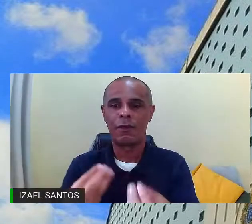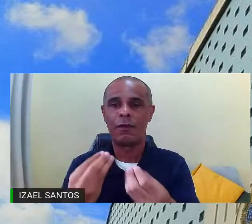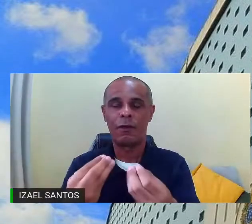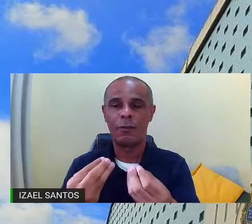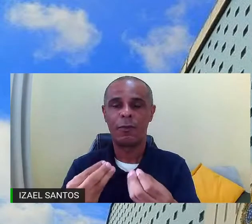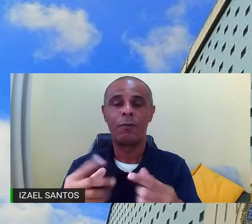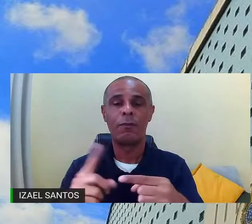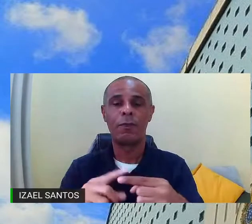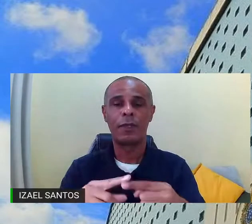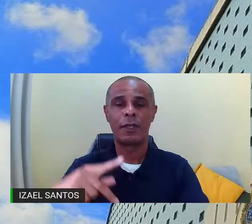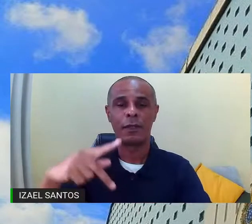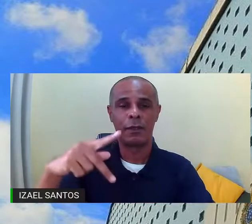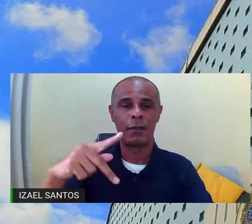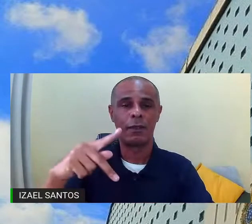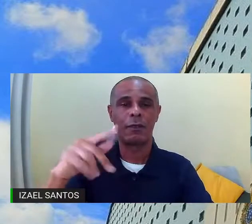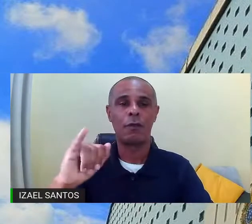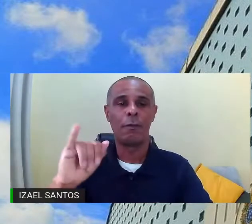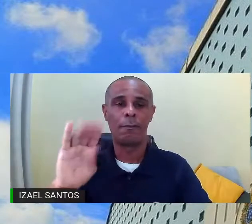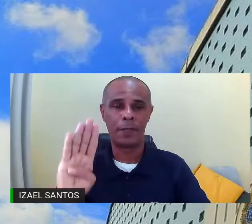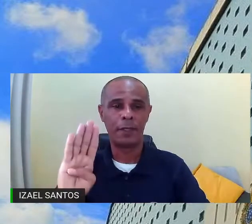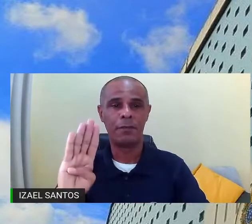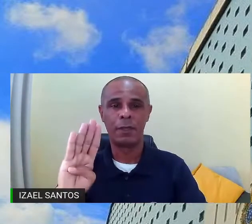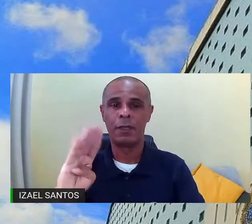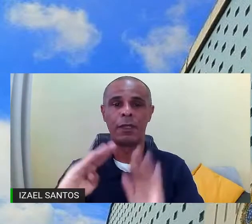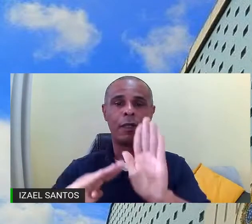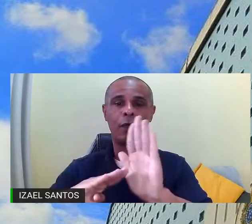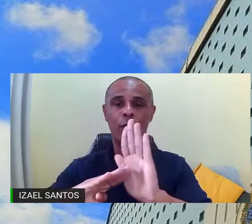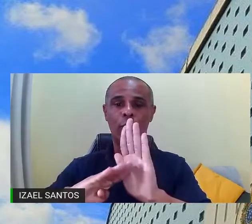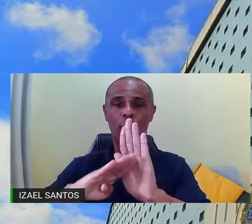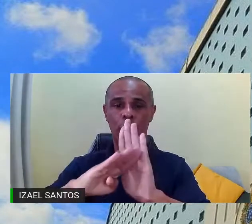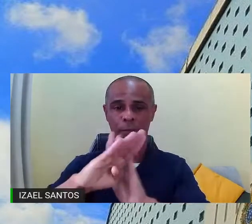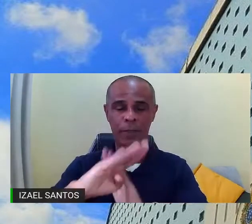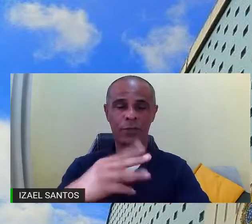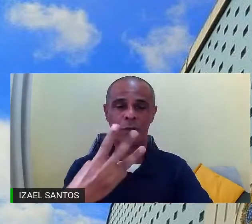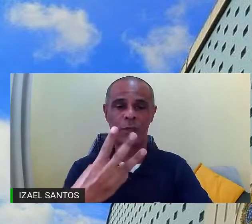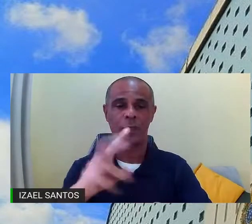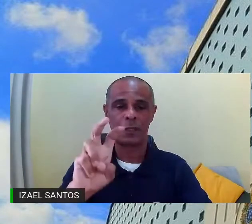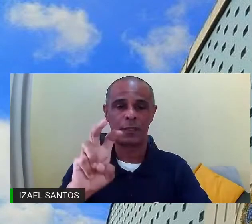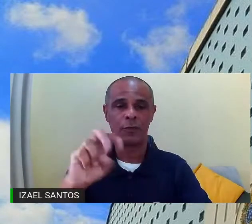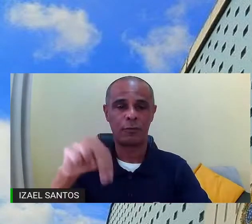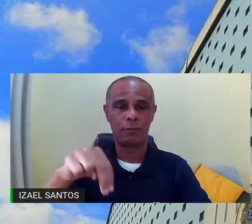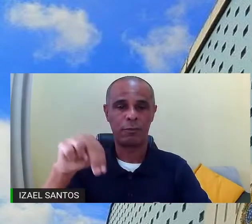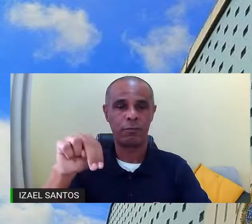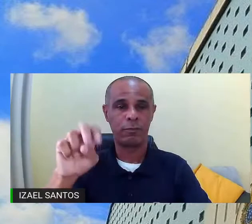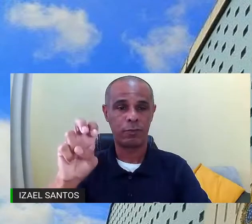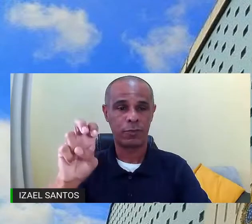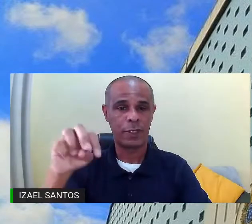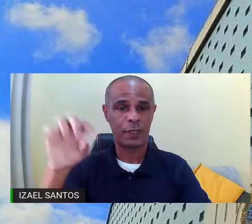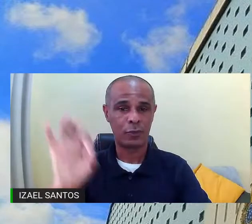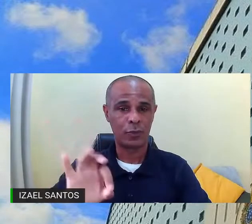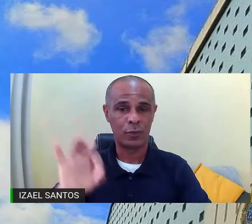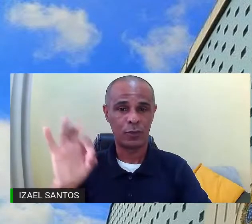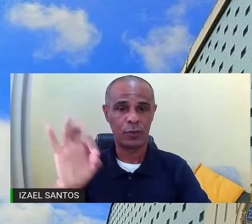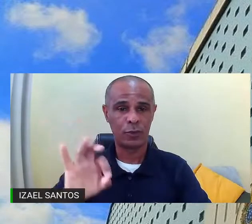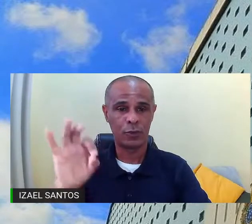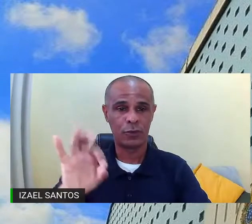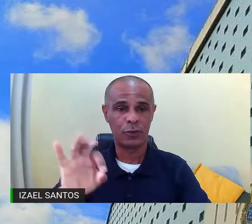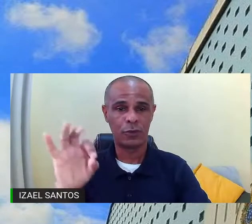teria ultrapassado 35% em meados de 90 e caiu